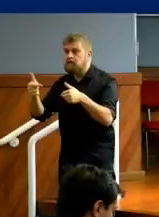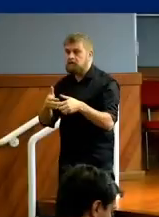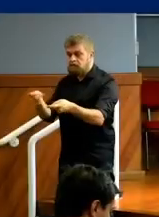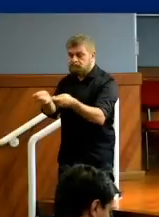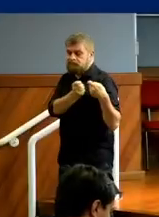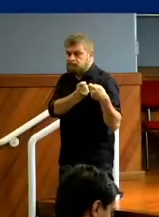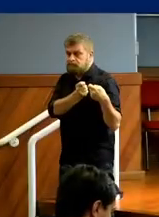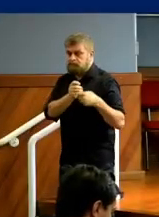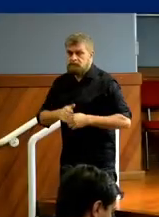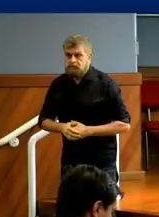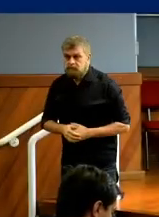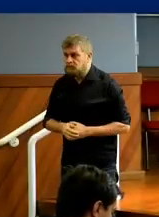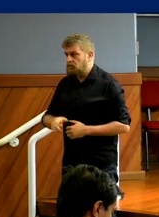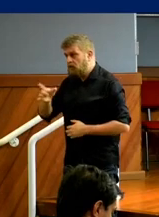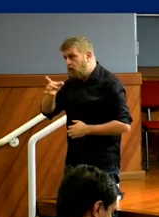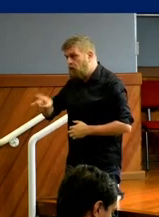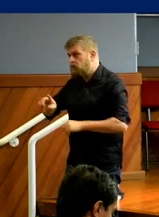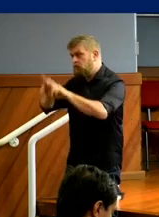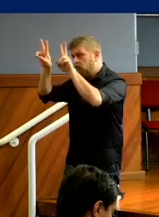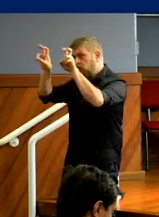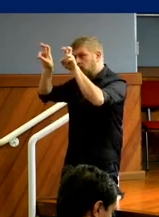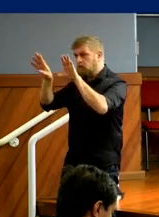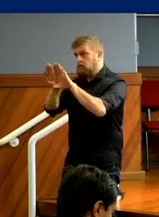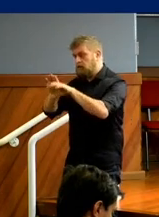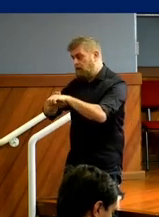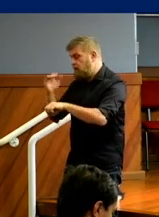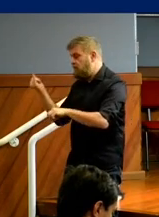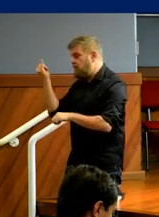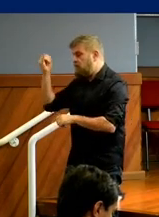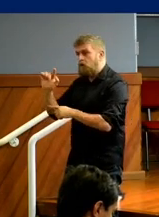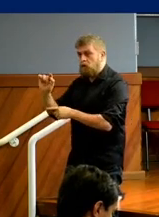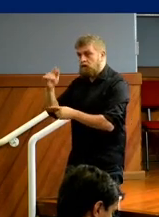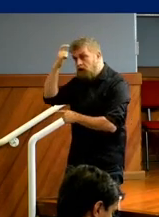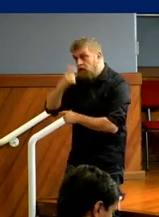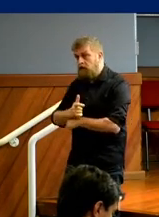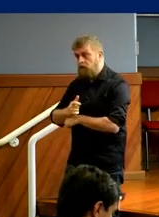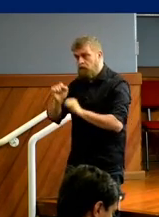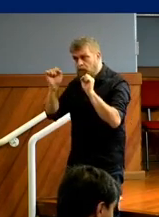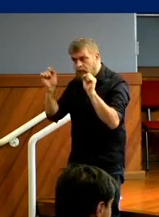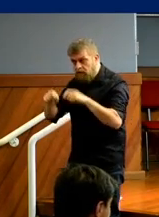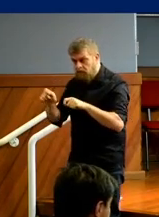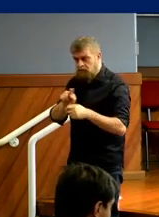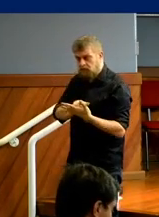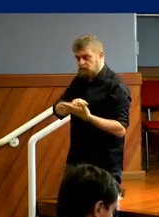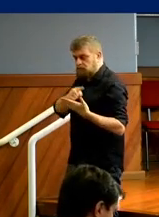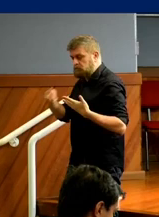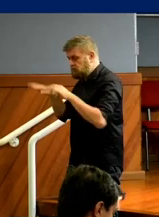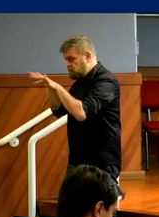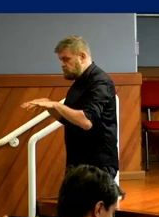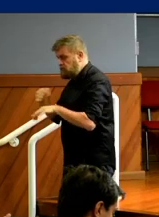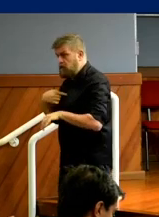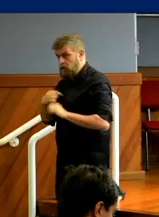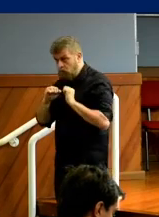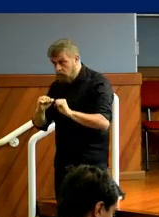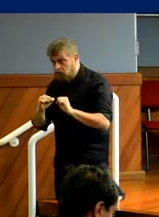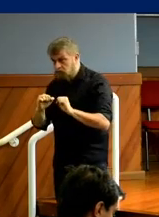sentidos, né. E a última questão, que eu acho que é a mais importante, eu posso digitalizar? Eu posso fazer isso? E